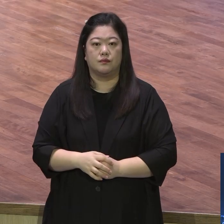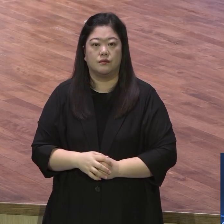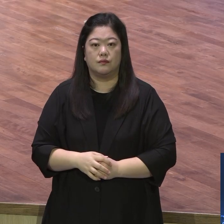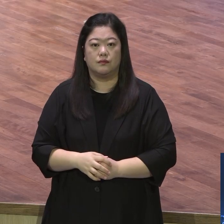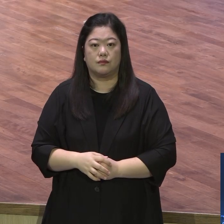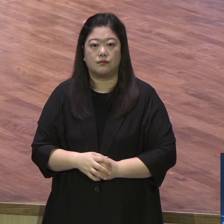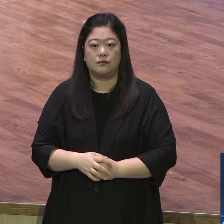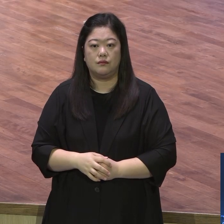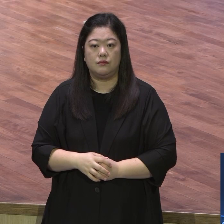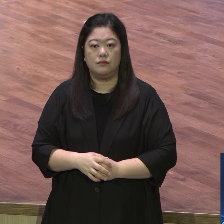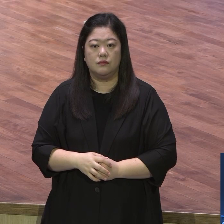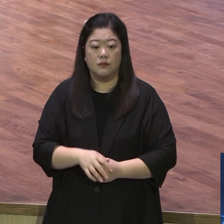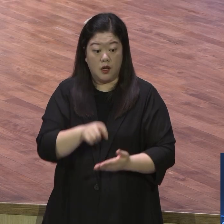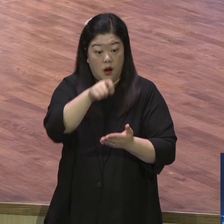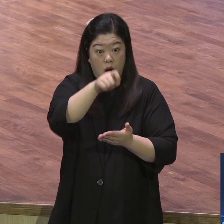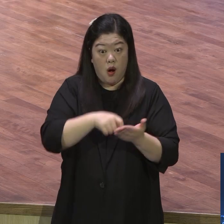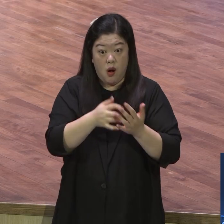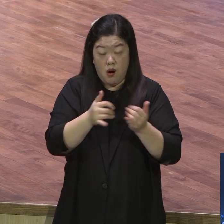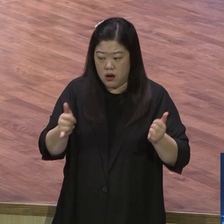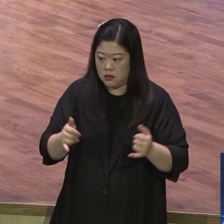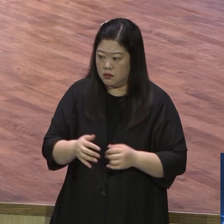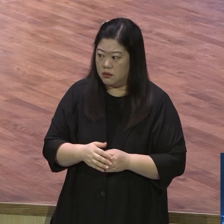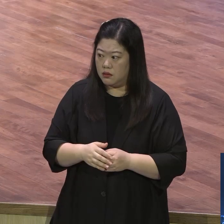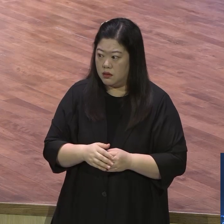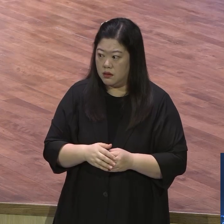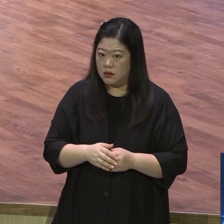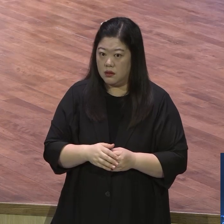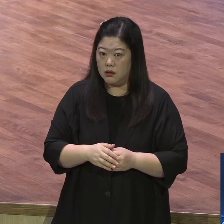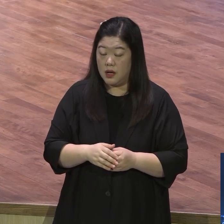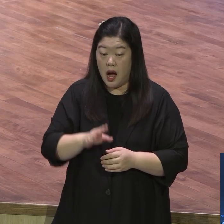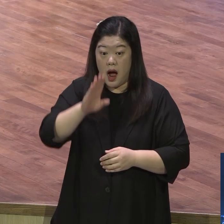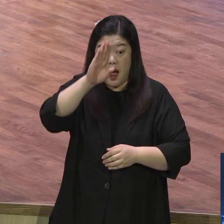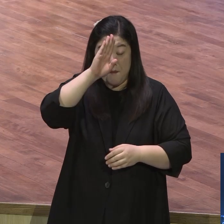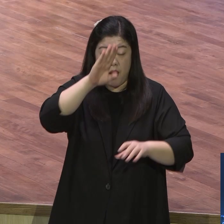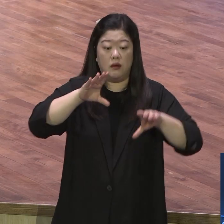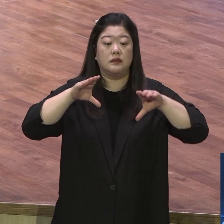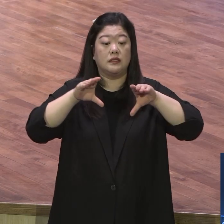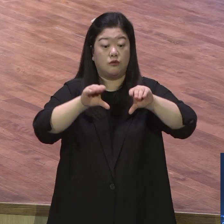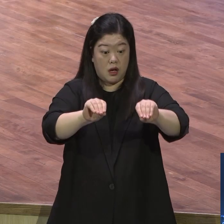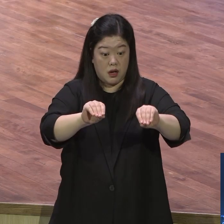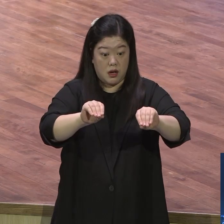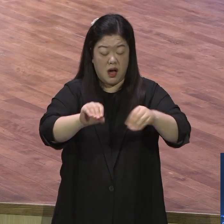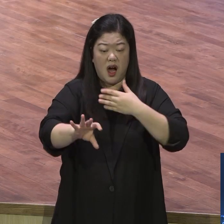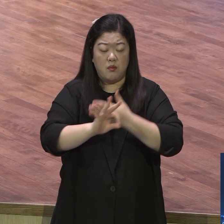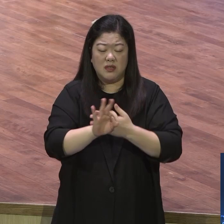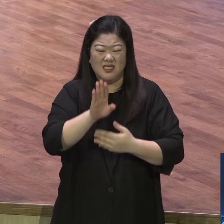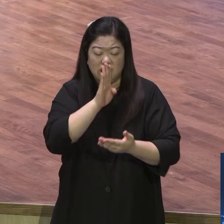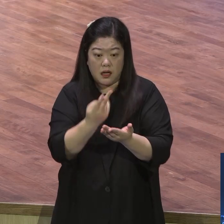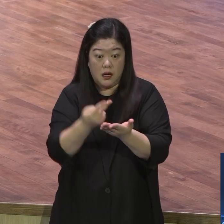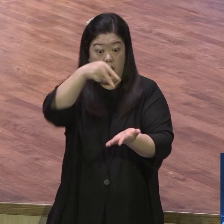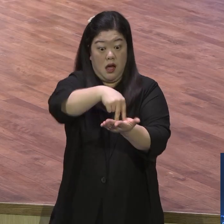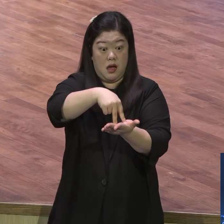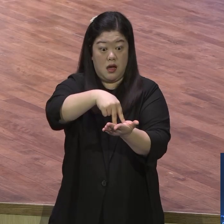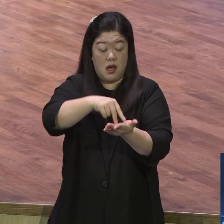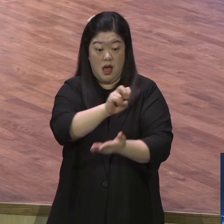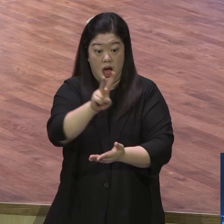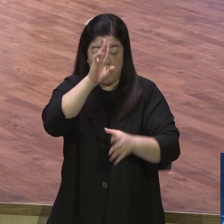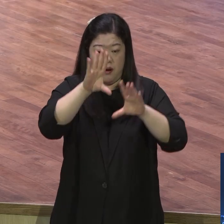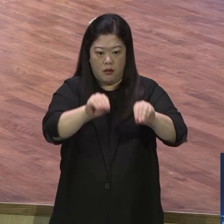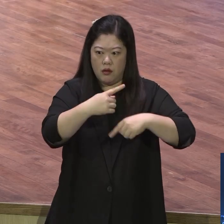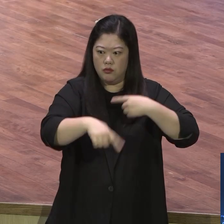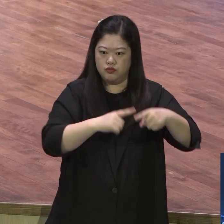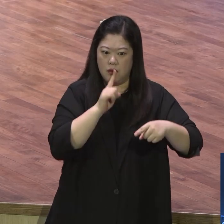그러나 세기관들은 병을 치유하는 것은 끝으로 드러나는 것이고 죄를 사는 것은 뭐 외적으로 드러나지 않기